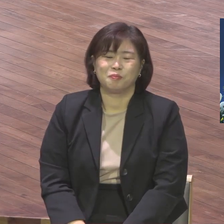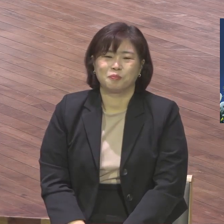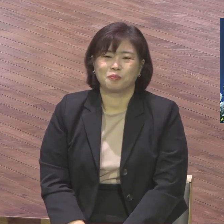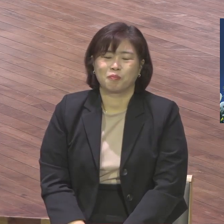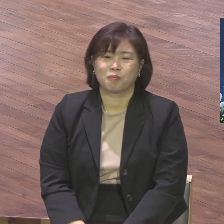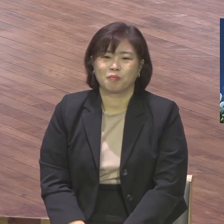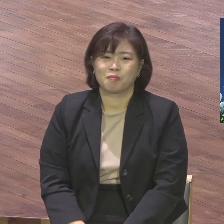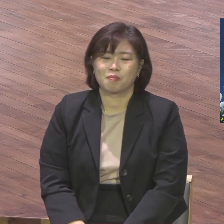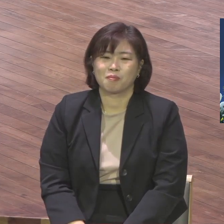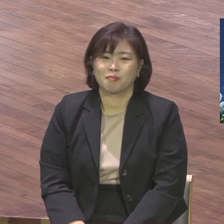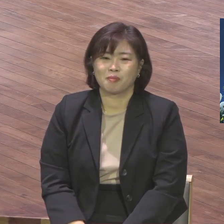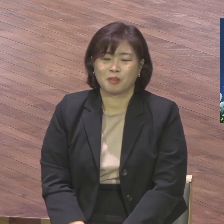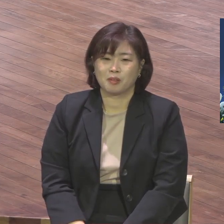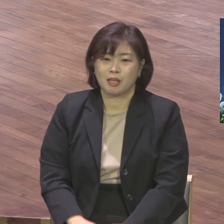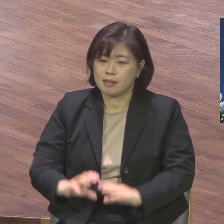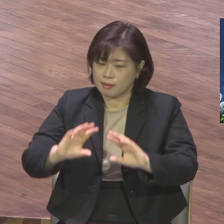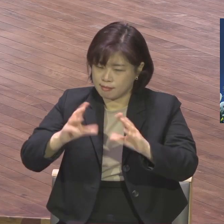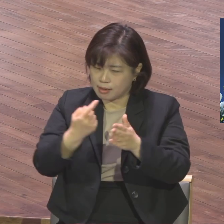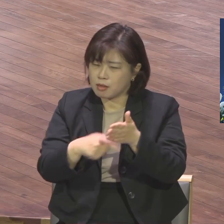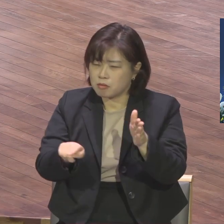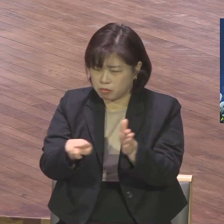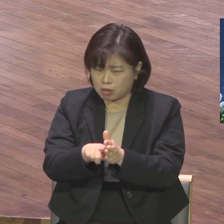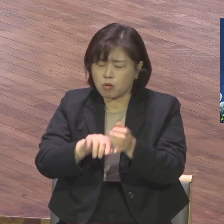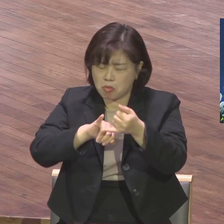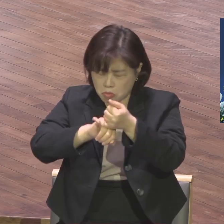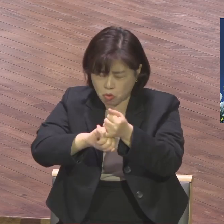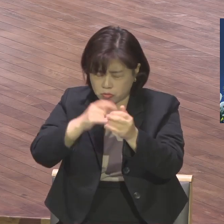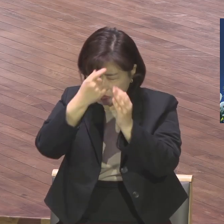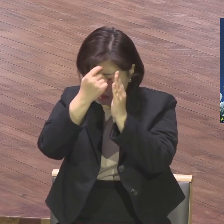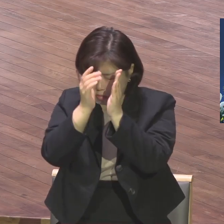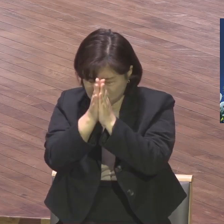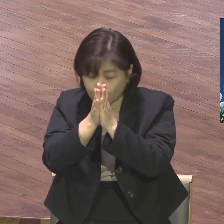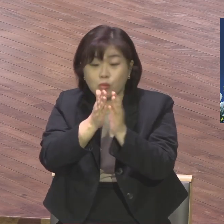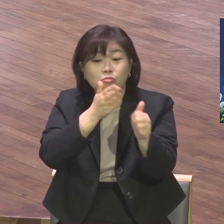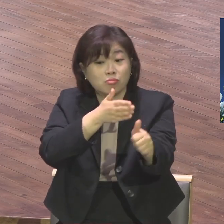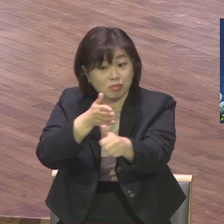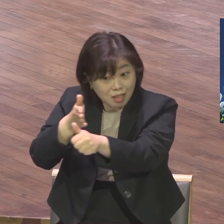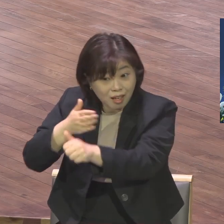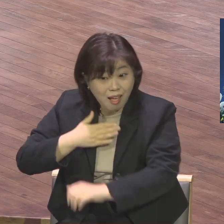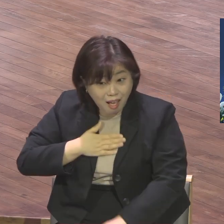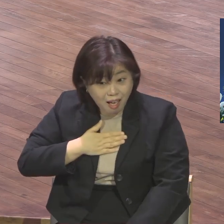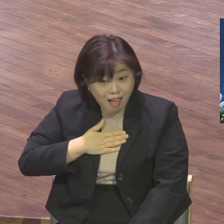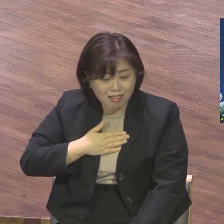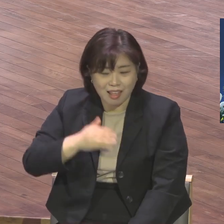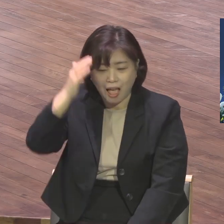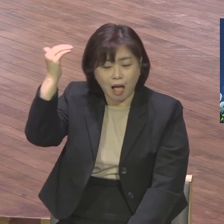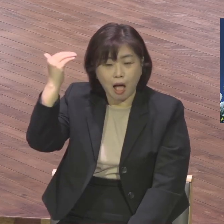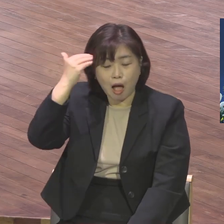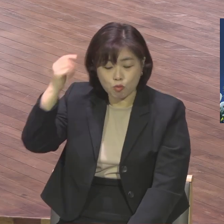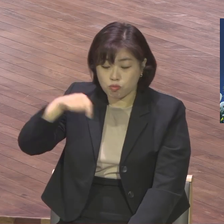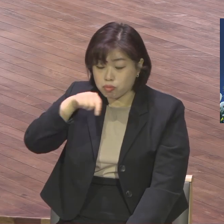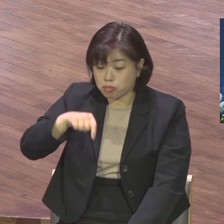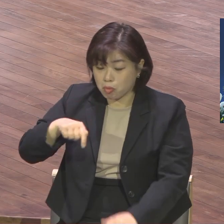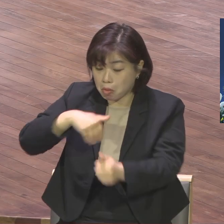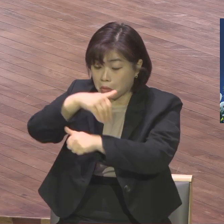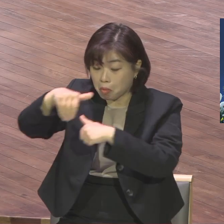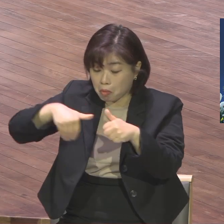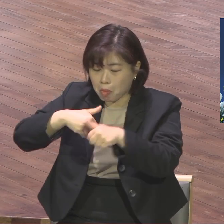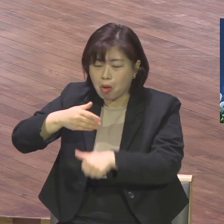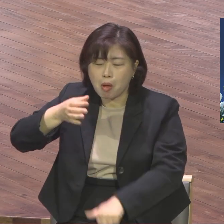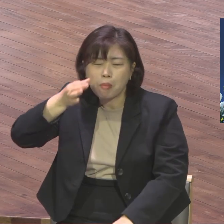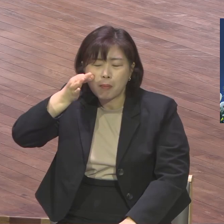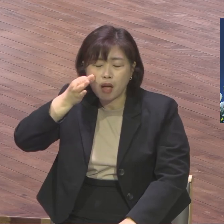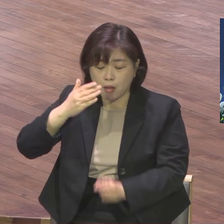나라를 위해서 여러분 기도해 주시기 바랍니다. 우리 나라가 뭐가 있습니까? 반쪽아리에다가 시기